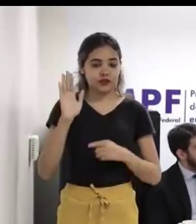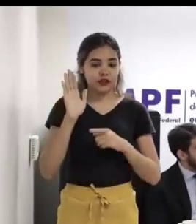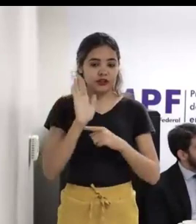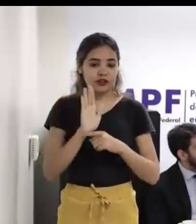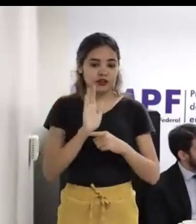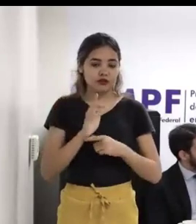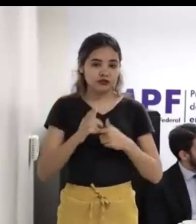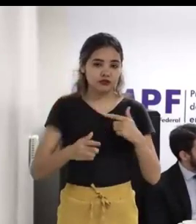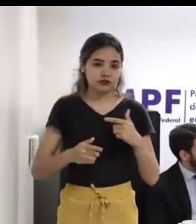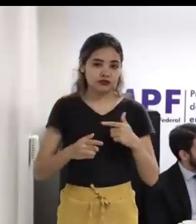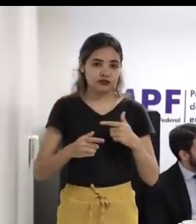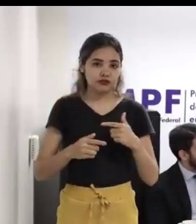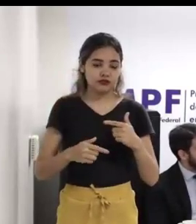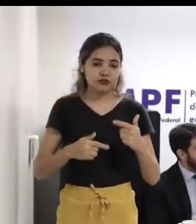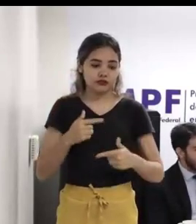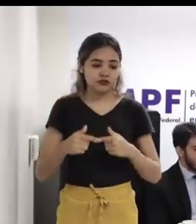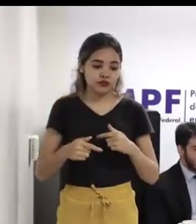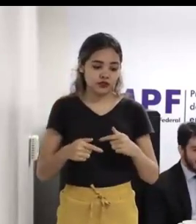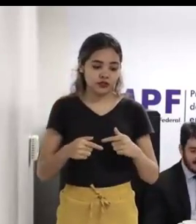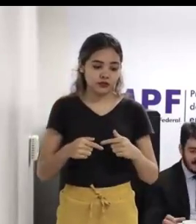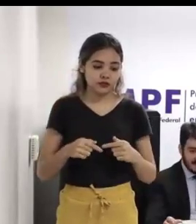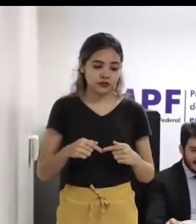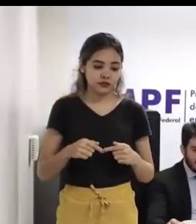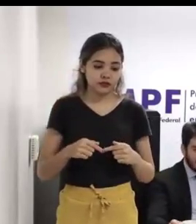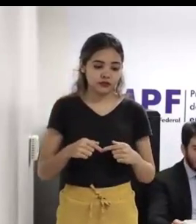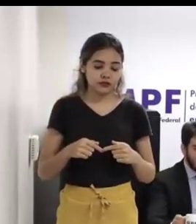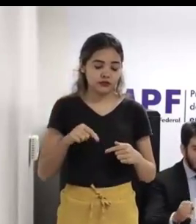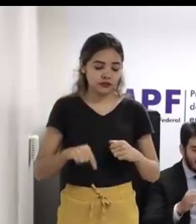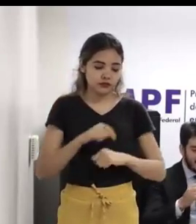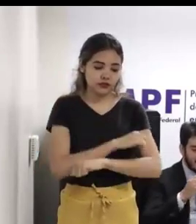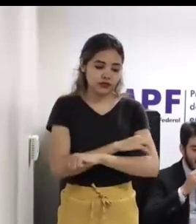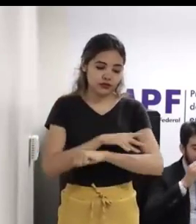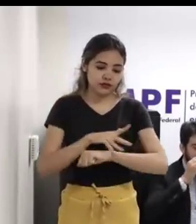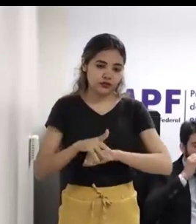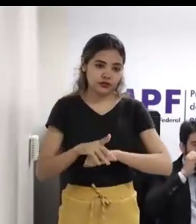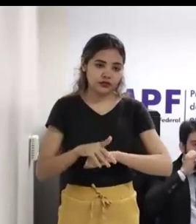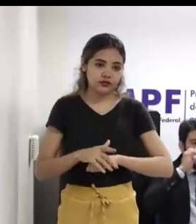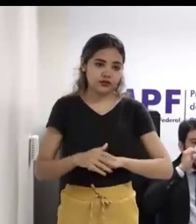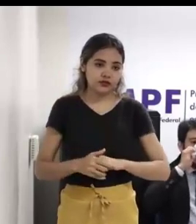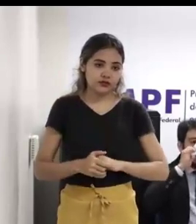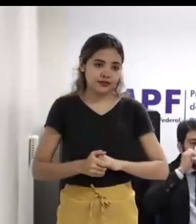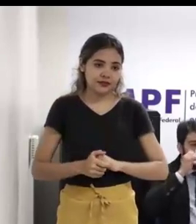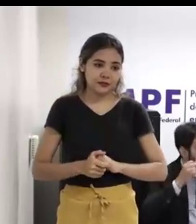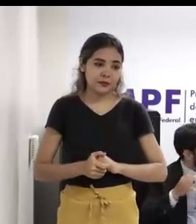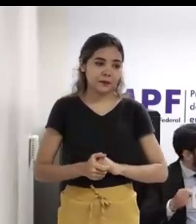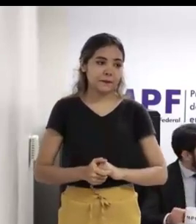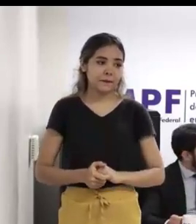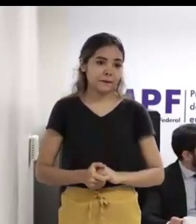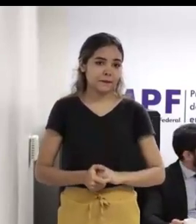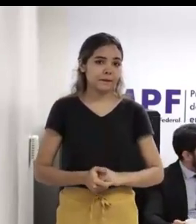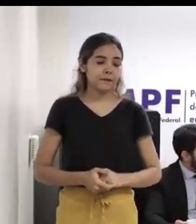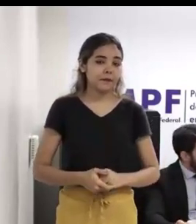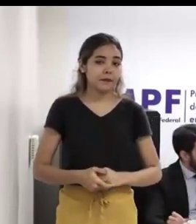Santarém onde eh Hoje eu estou usando essa campanha essa camisa aqui